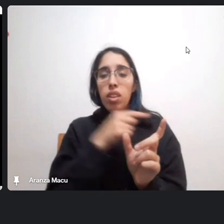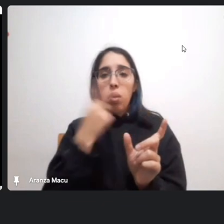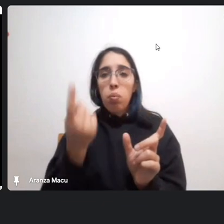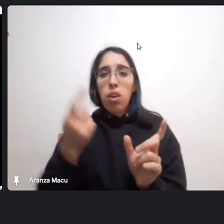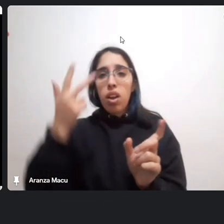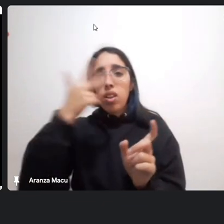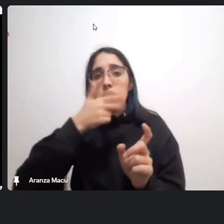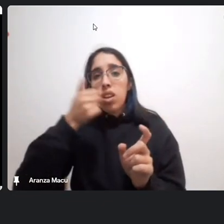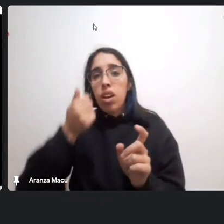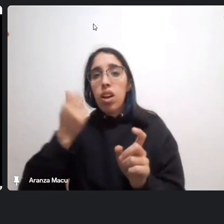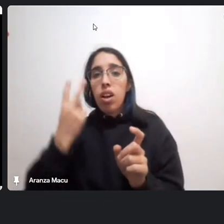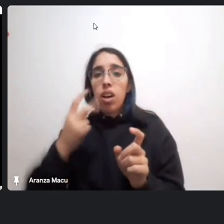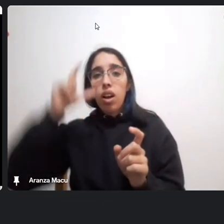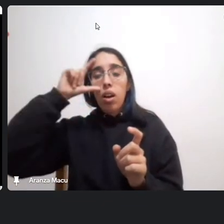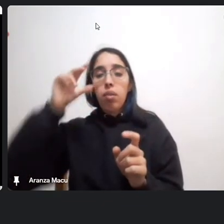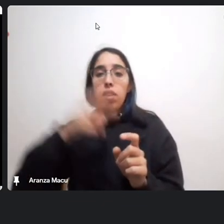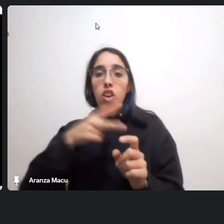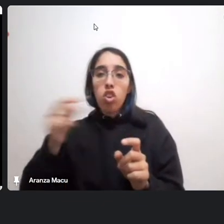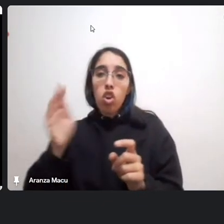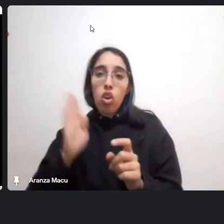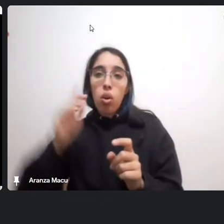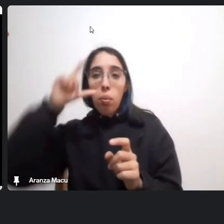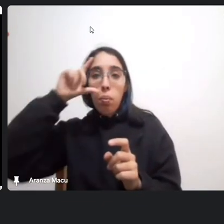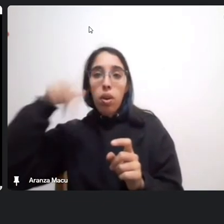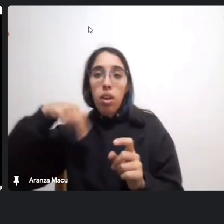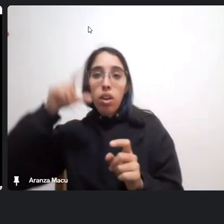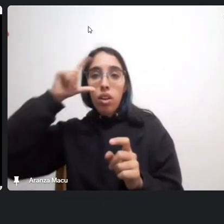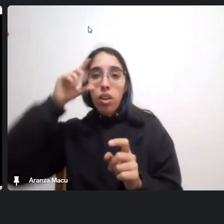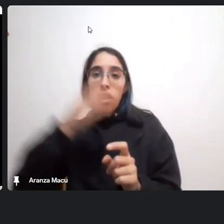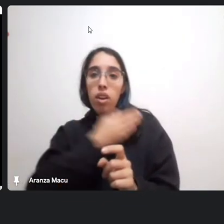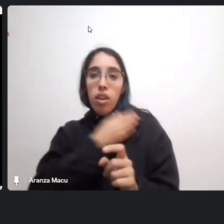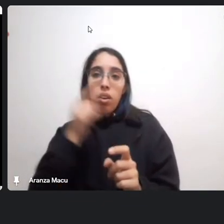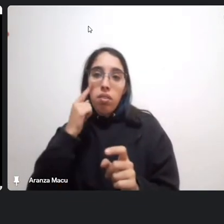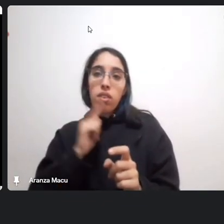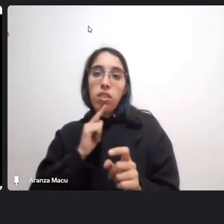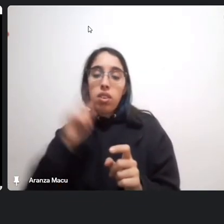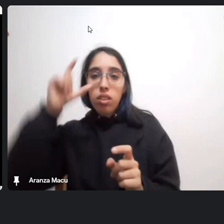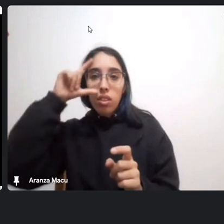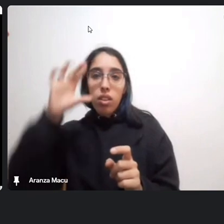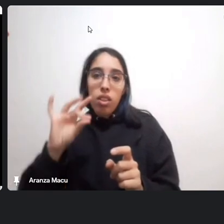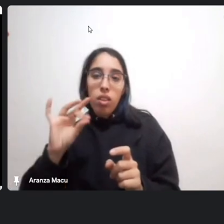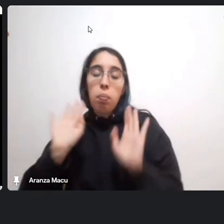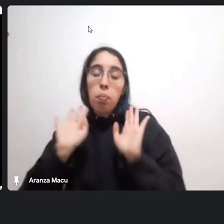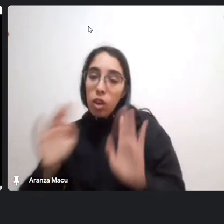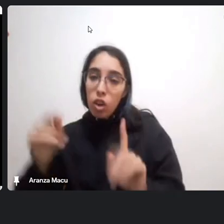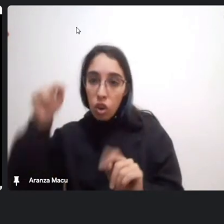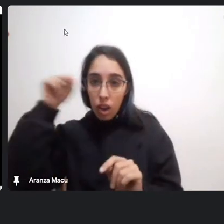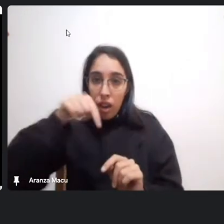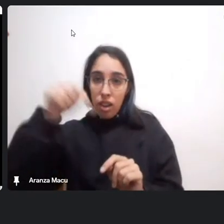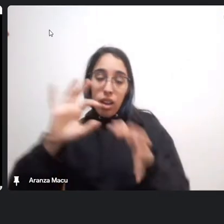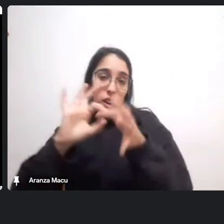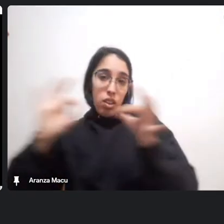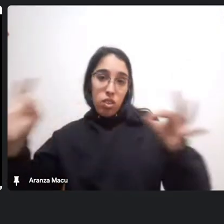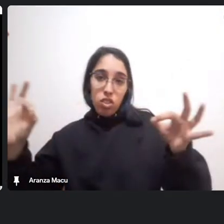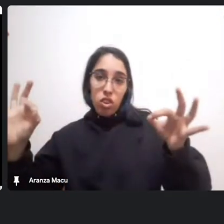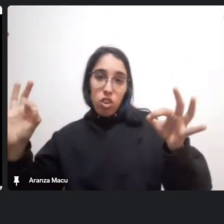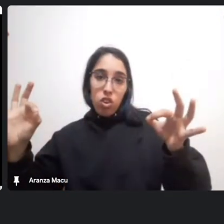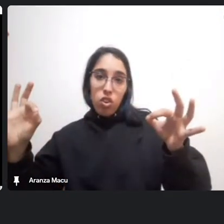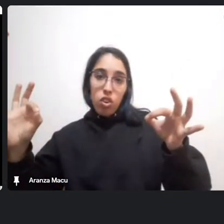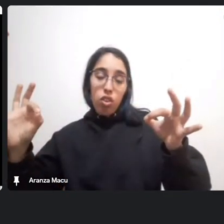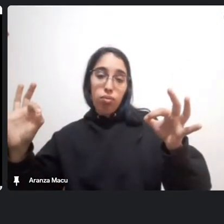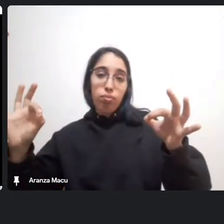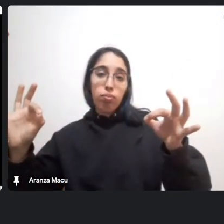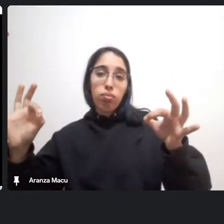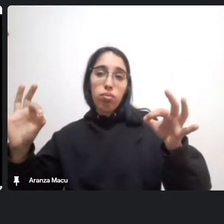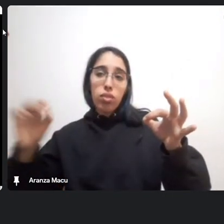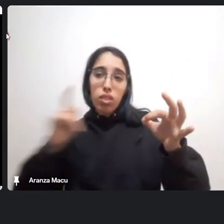no estaría diciendo quiénes no. Acá digo ellos, ¿sí? ¿Sí? Ellos no han beneficiado,